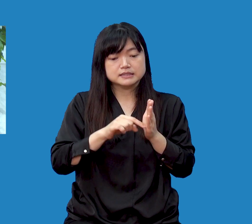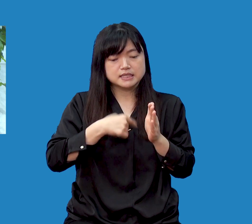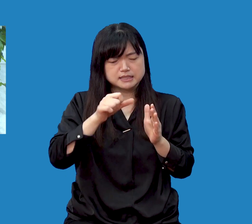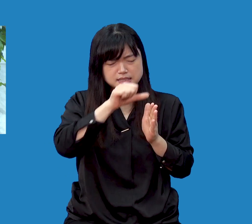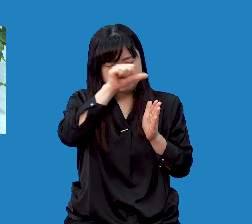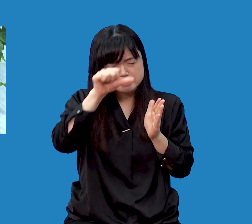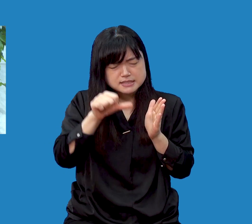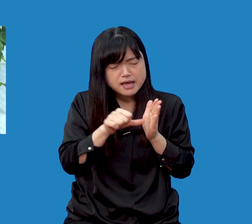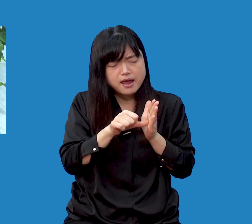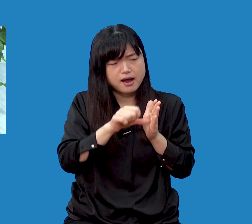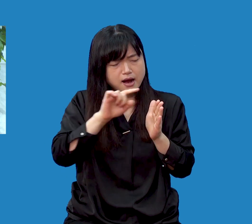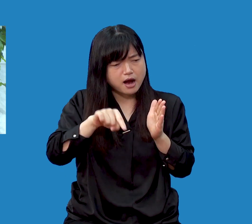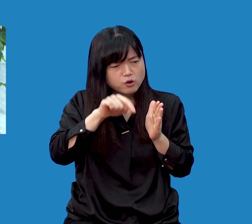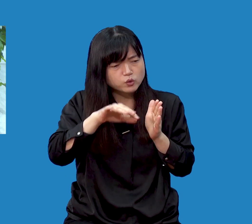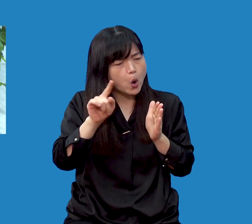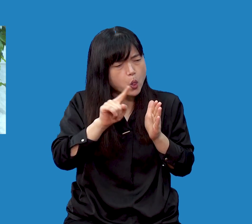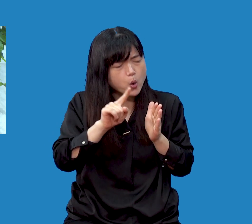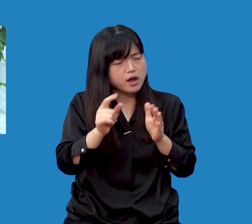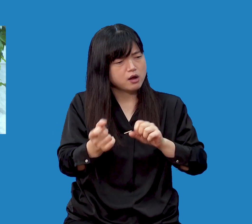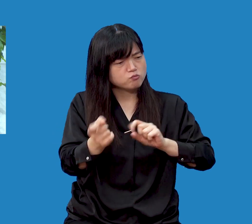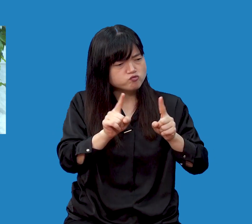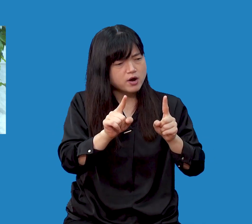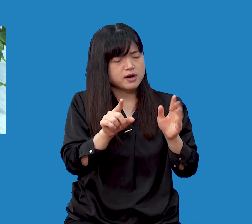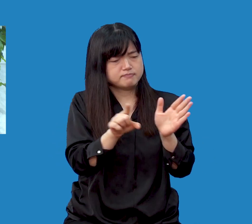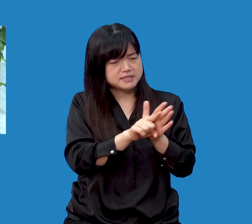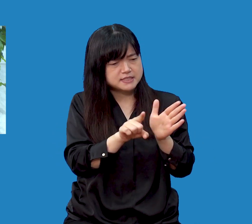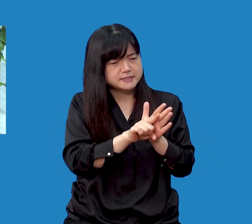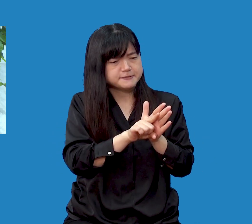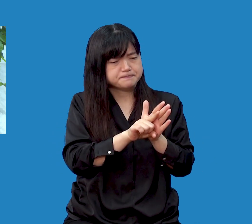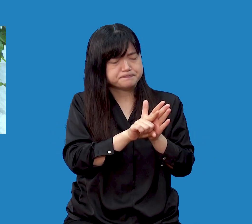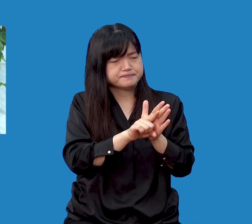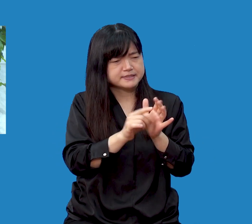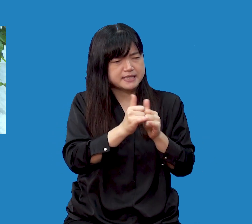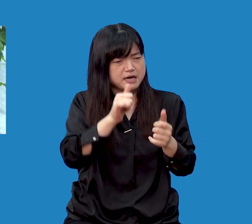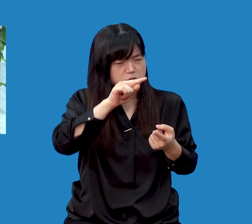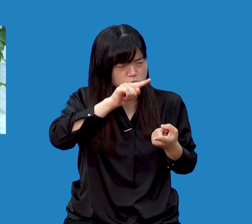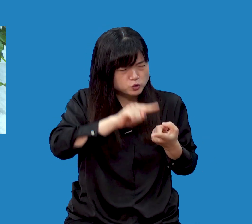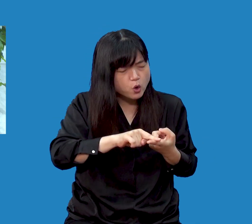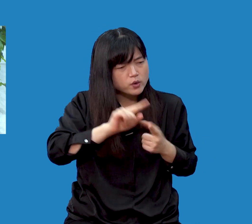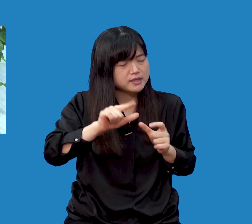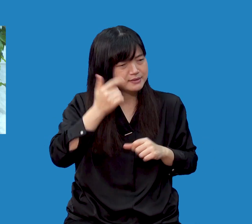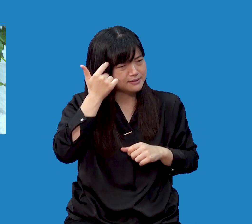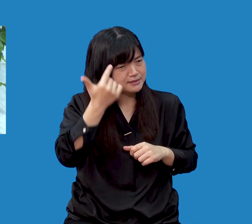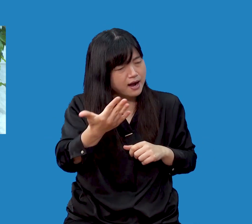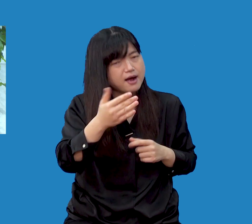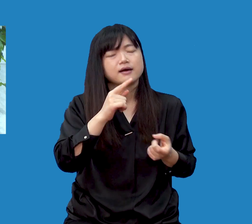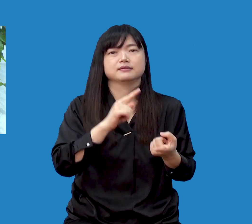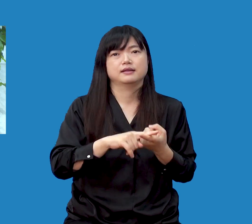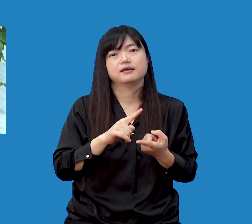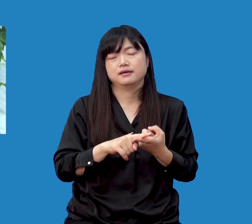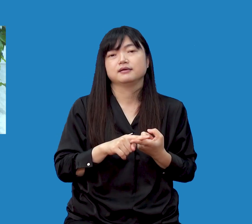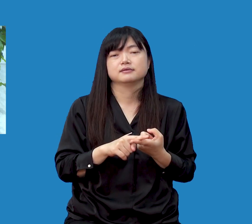인생 속에서 어떻게 부활 신앙의 사람으로 살았을까요?